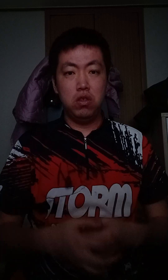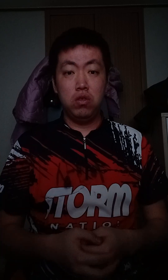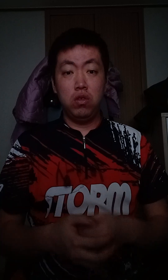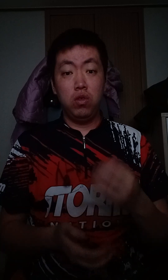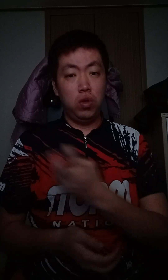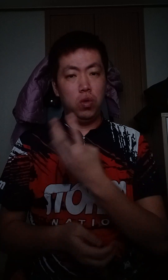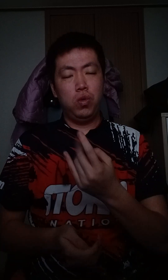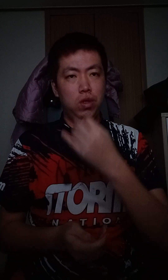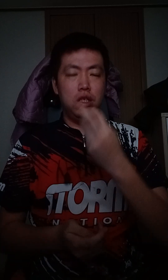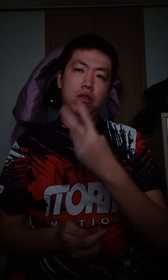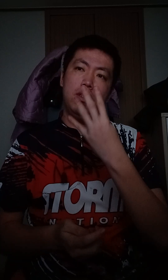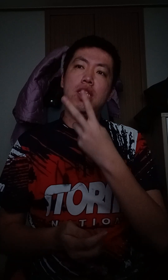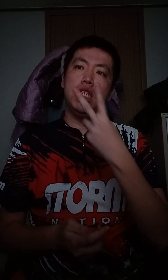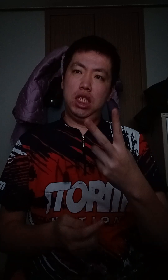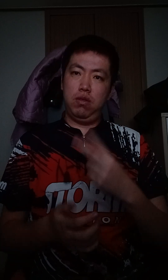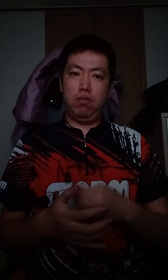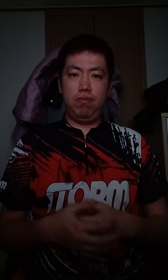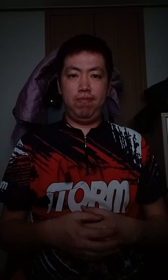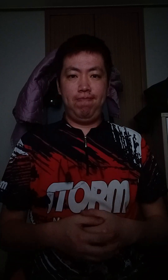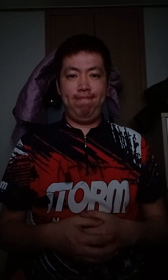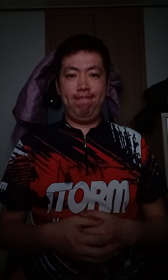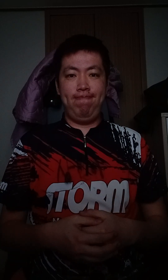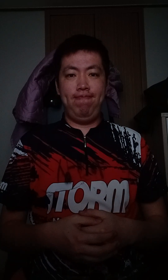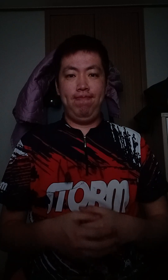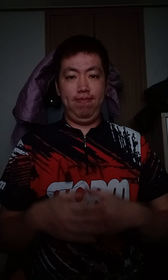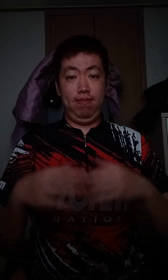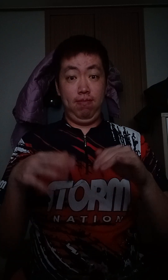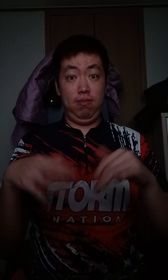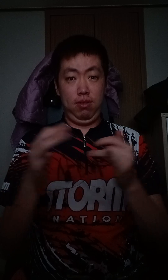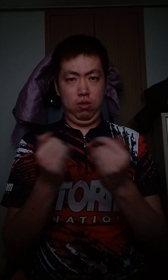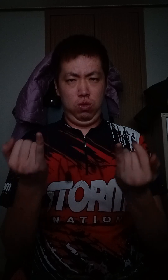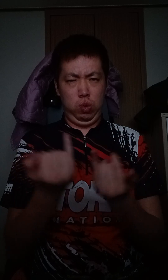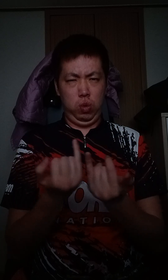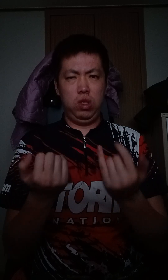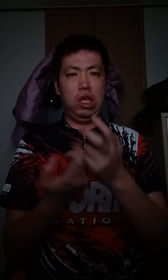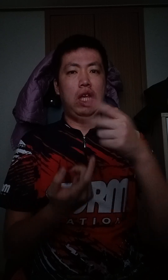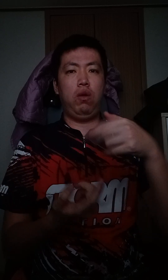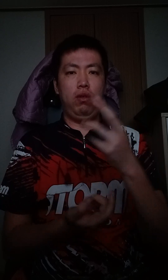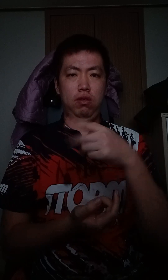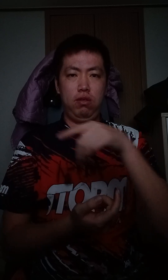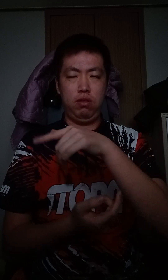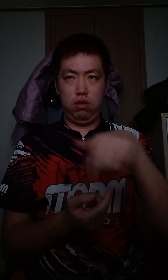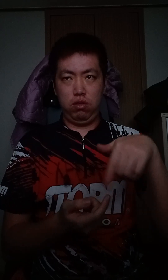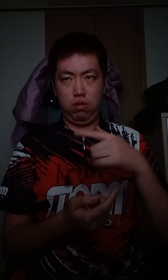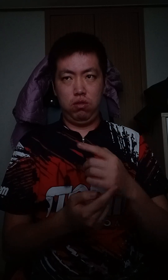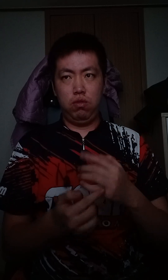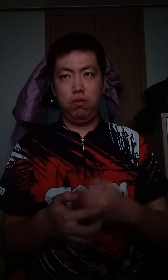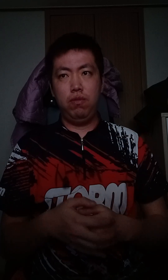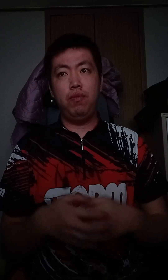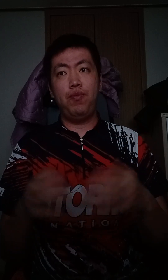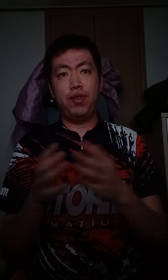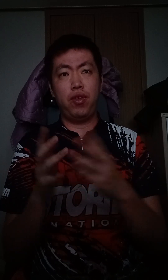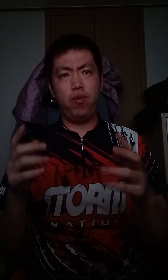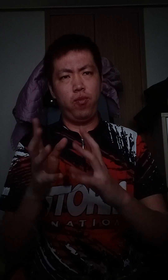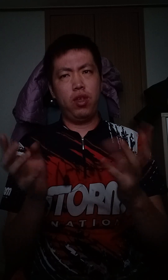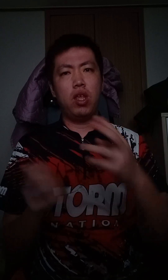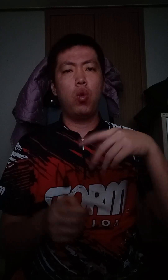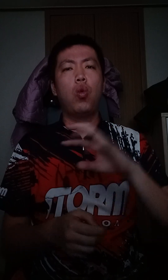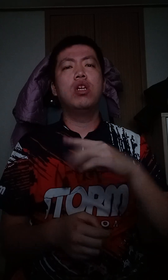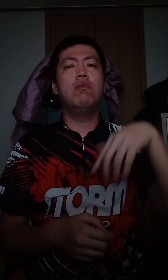오늘 새벽 5시 20분쯤입니다. 통영 대전고속도로 금산 나들목 인근에서 한국타이어 통근버스가 반대편